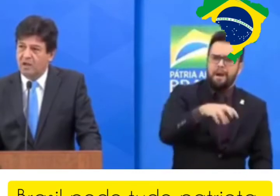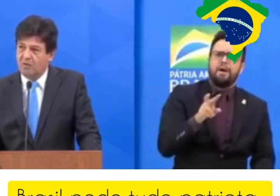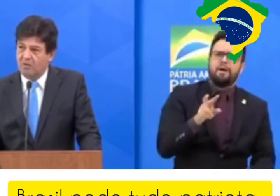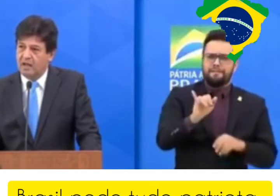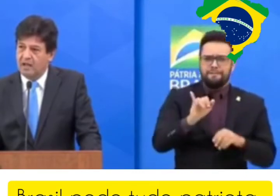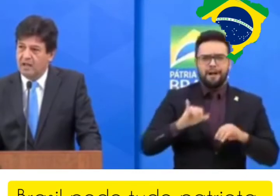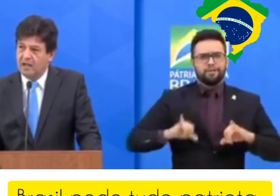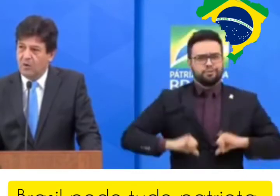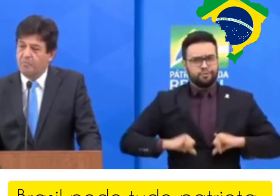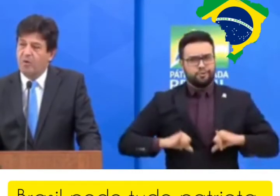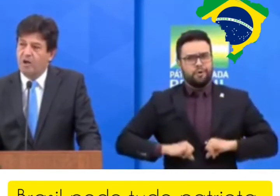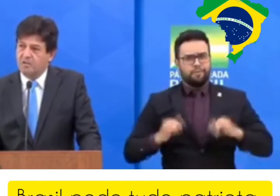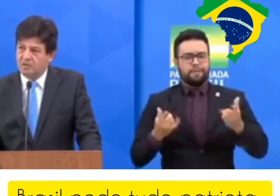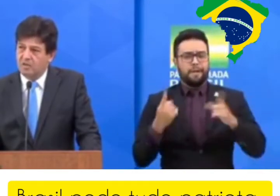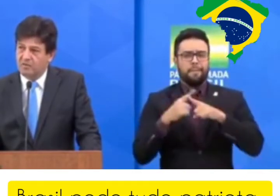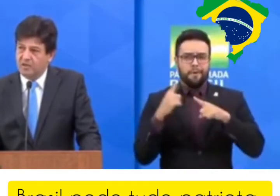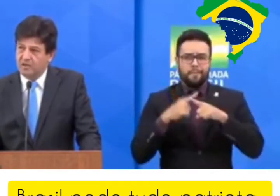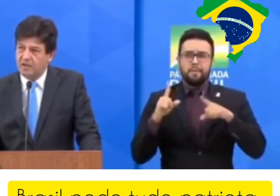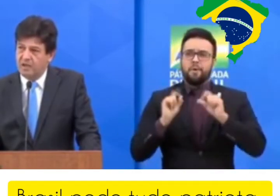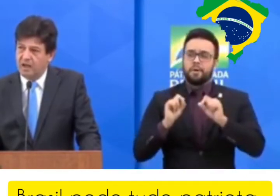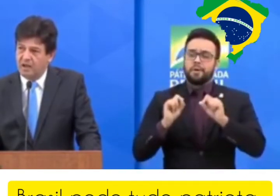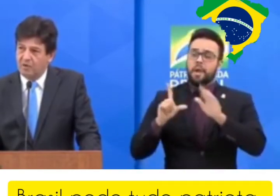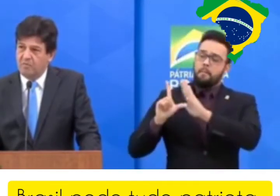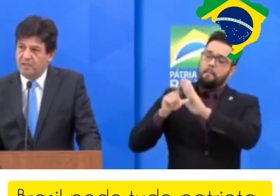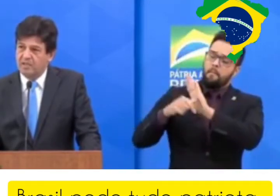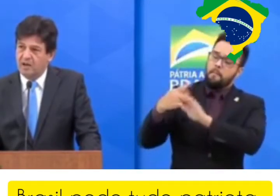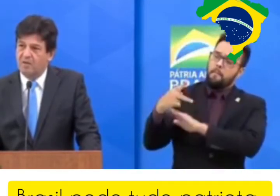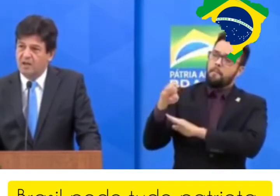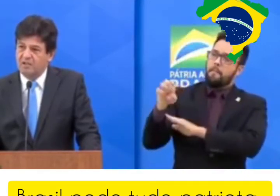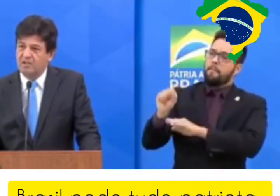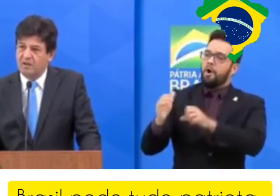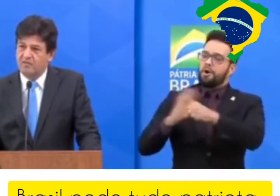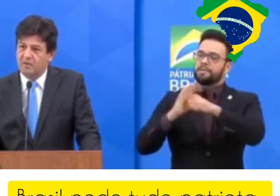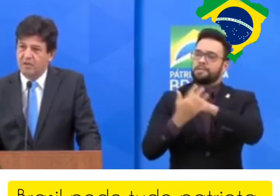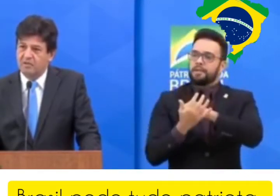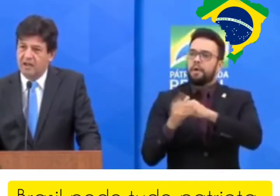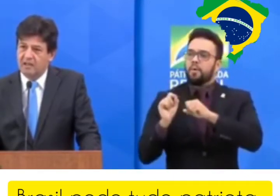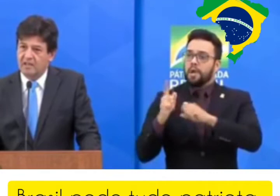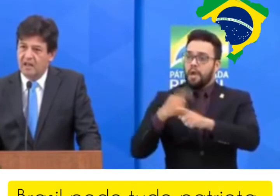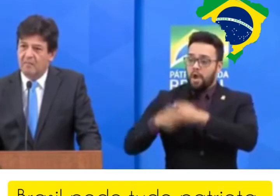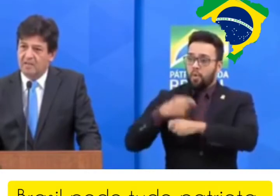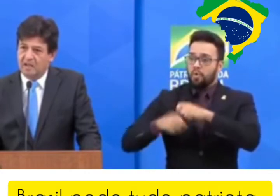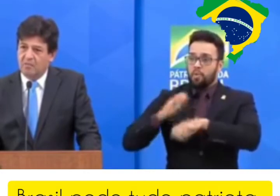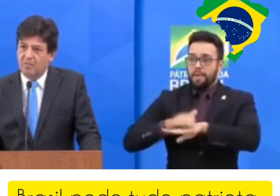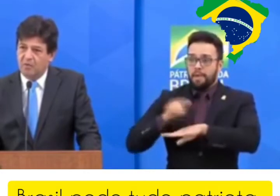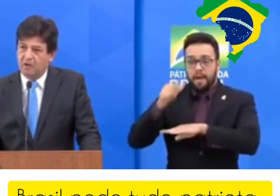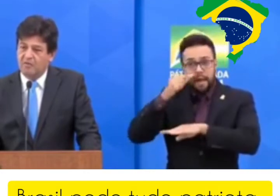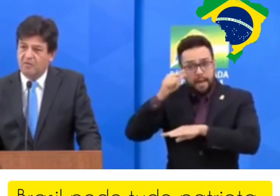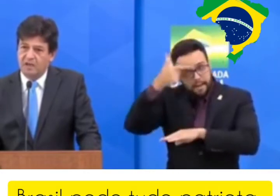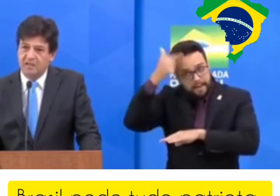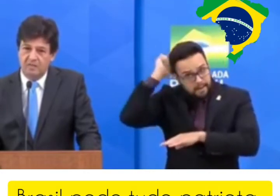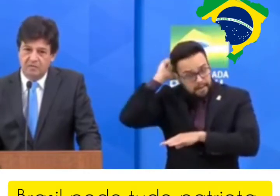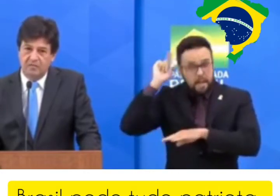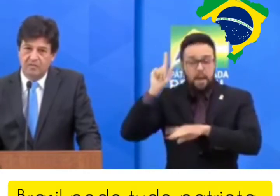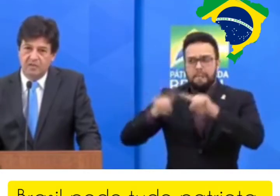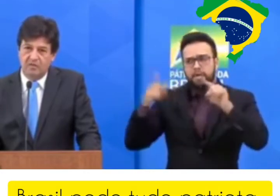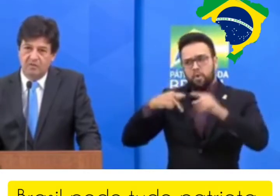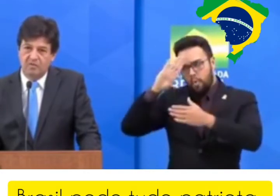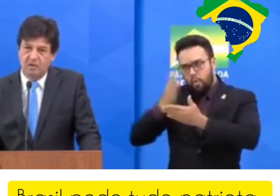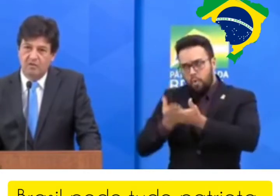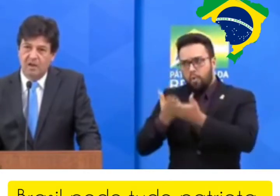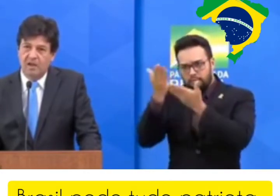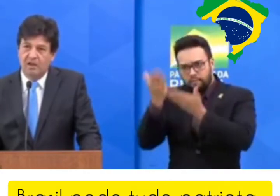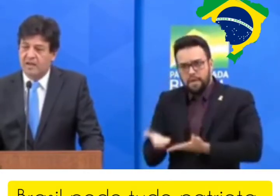a segunda onda, o pós-Covid. A economia será o grande desafio, ministro Guedes, mas tenho muita confiança na